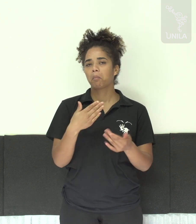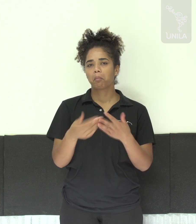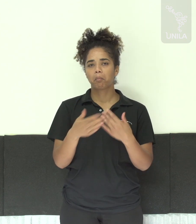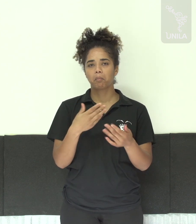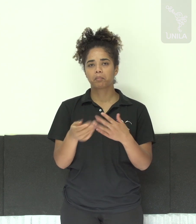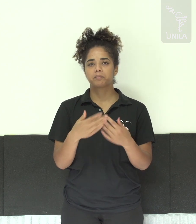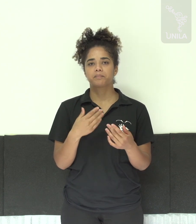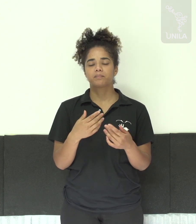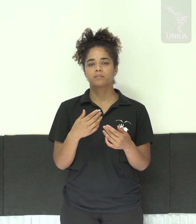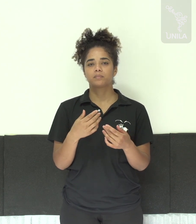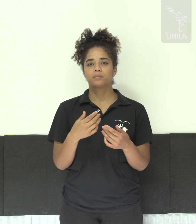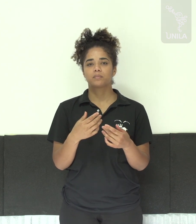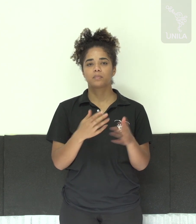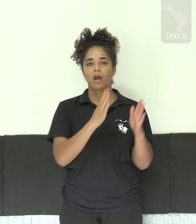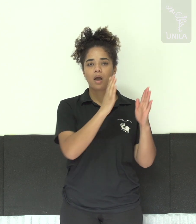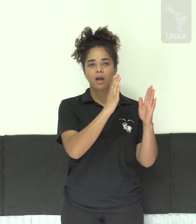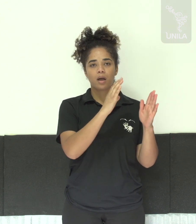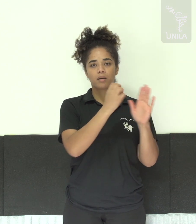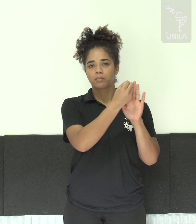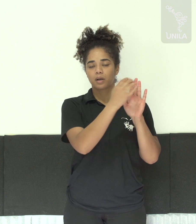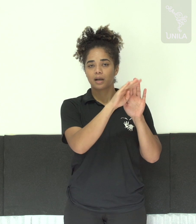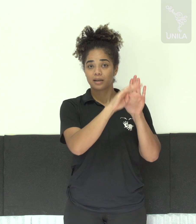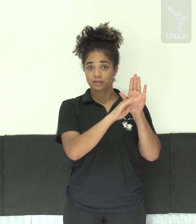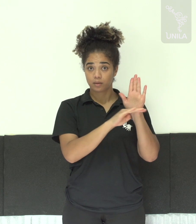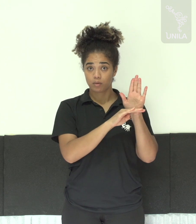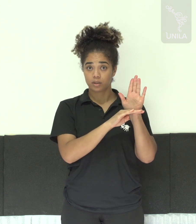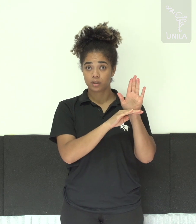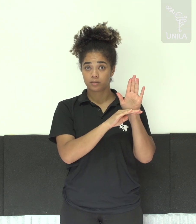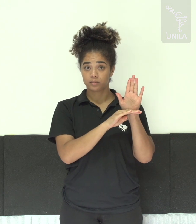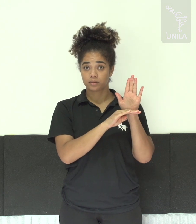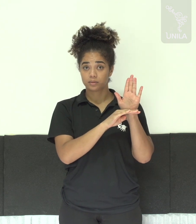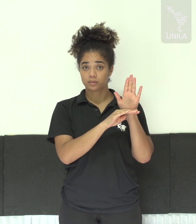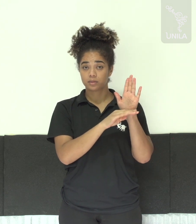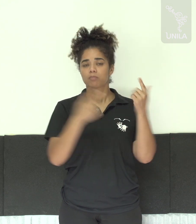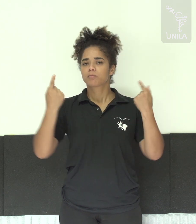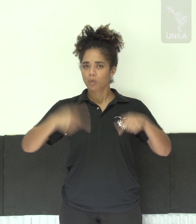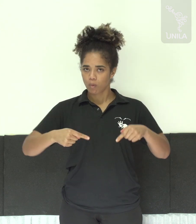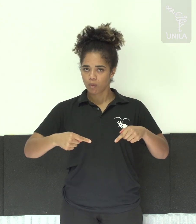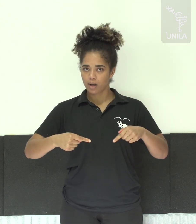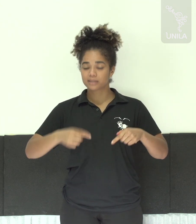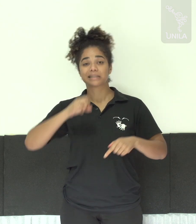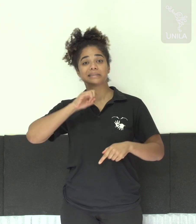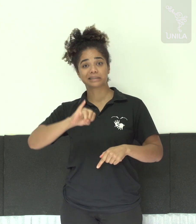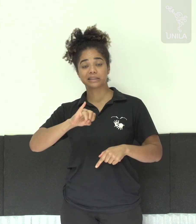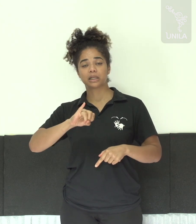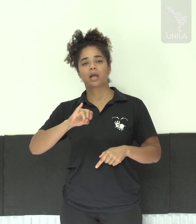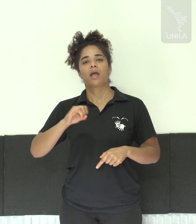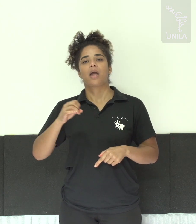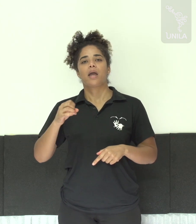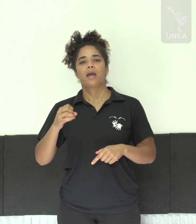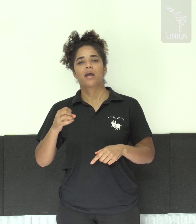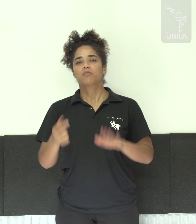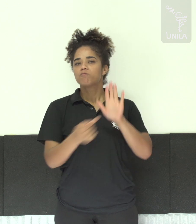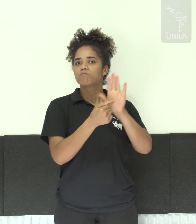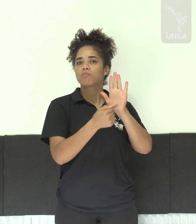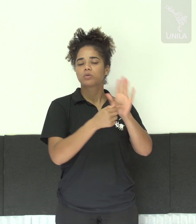Independentemente da categoria de concorrência, não apresentar documento de conclusão do ensino médio de acordo